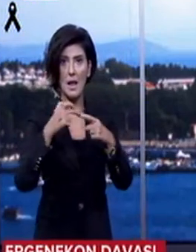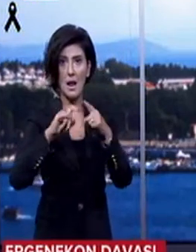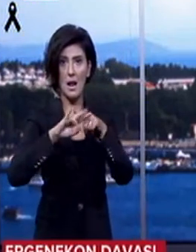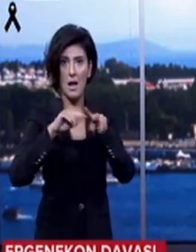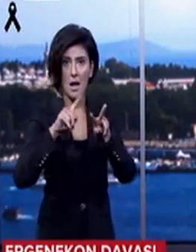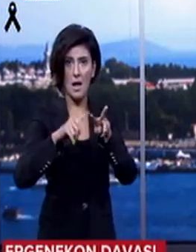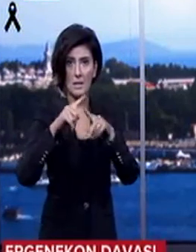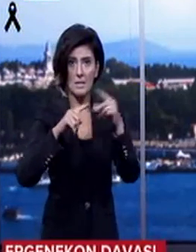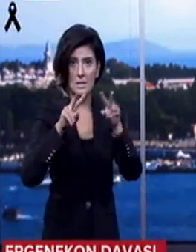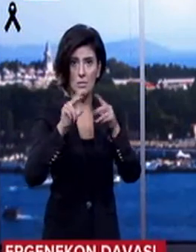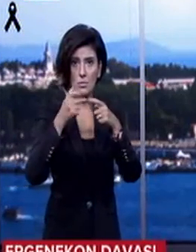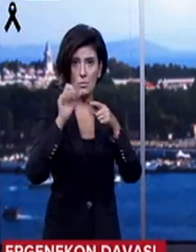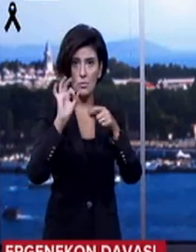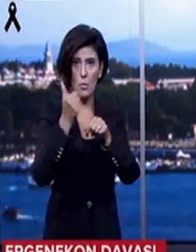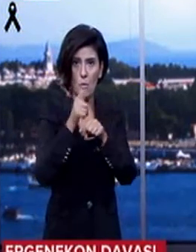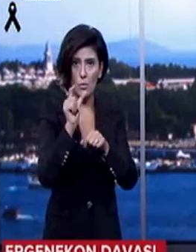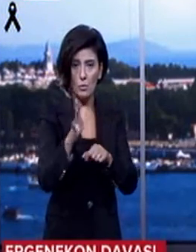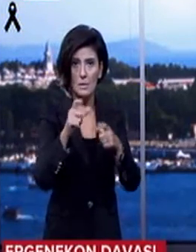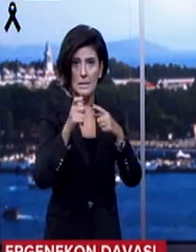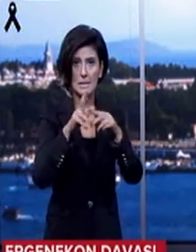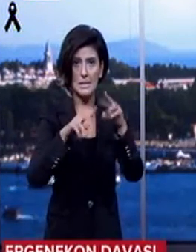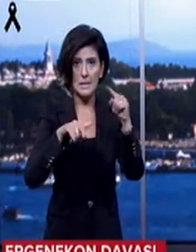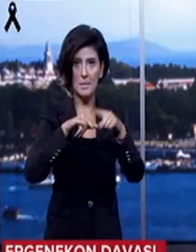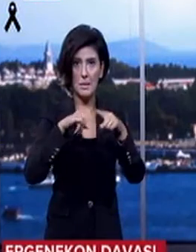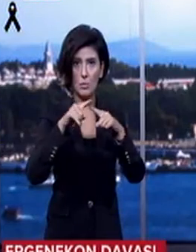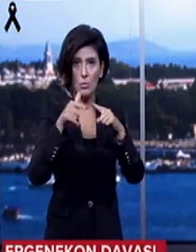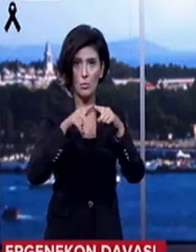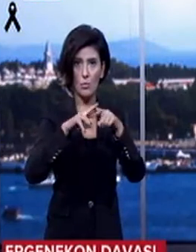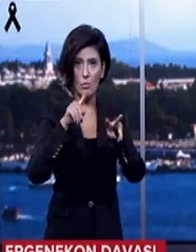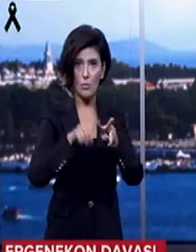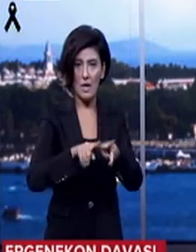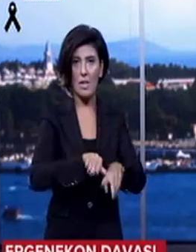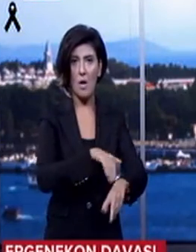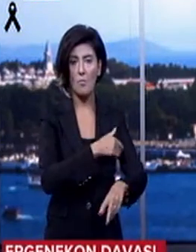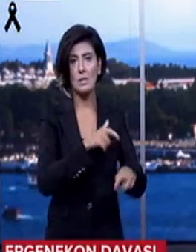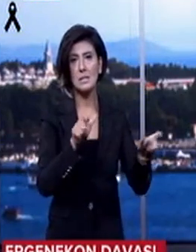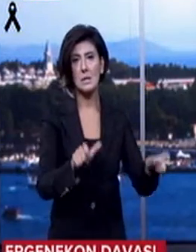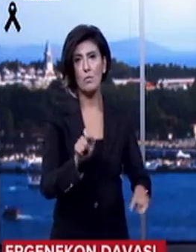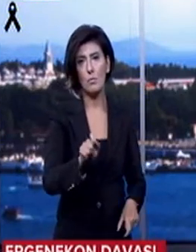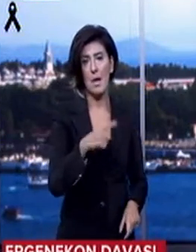Erhan Timuroğlu ve Semih Tufan Gülaltay'ın avukatı savunma